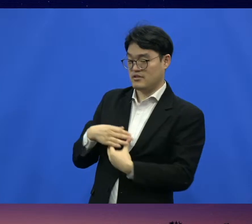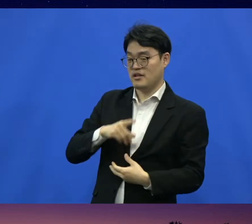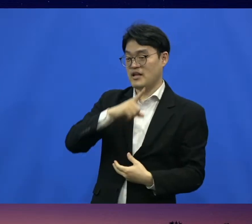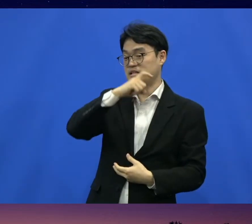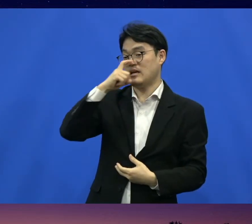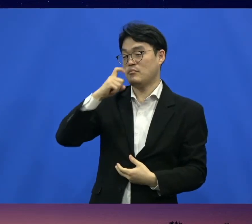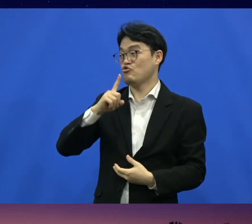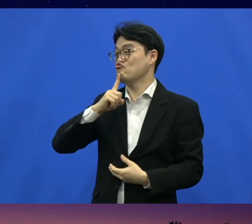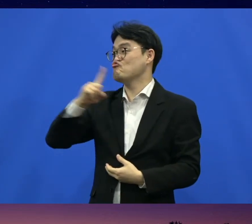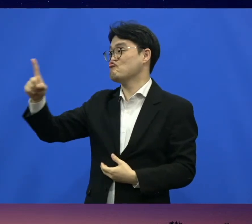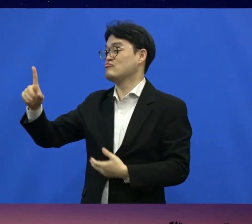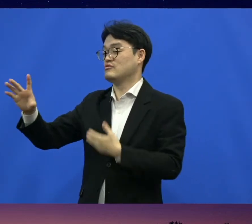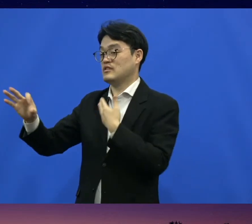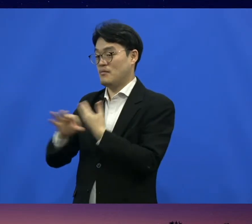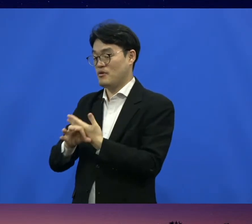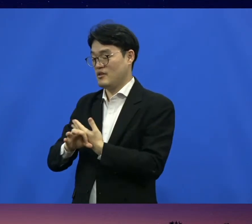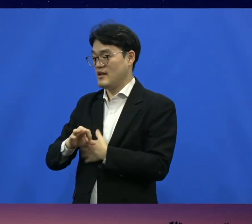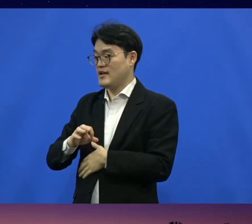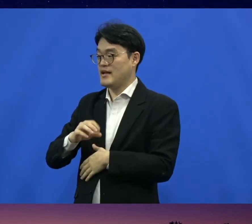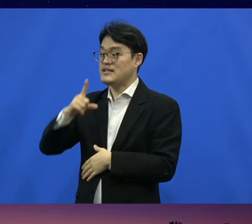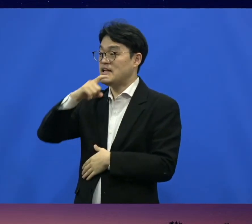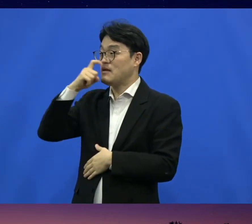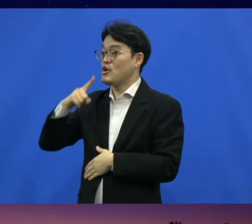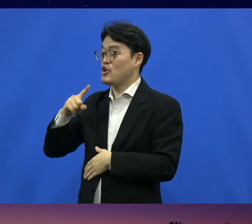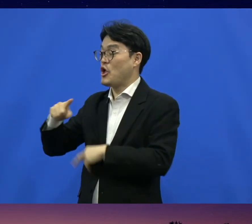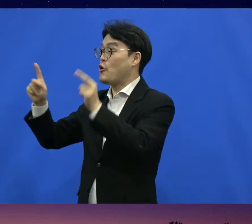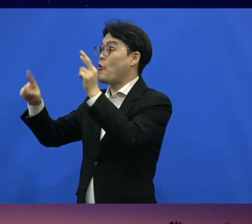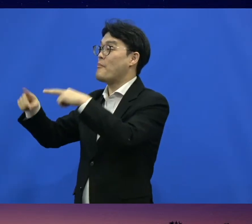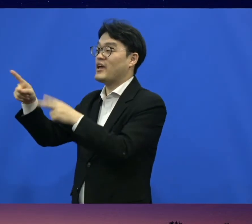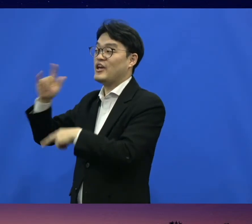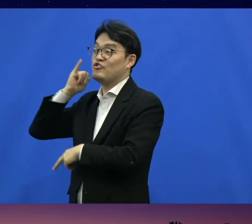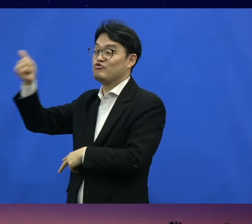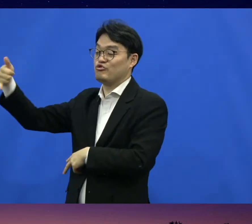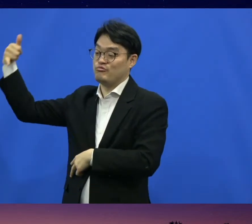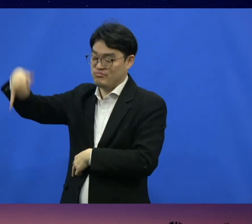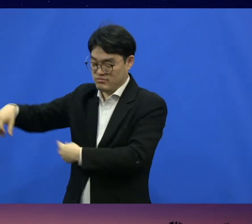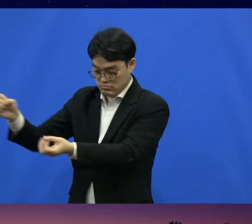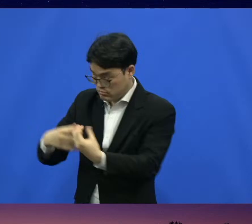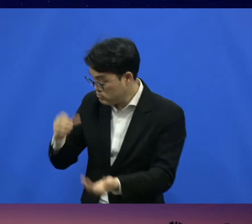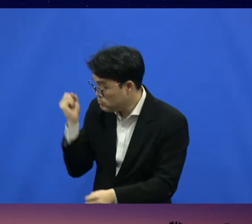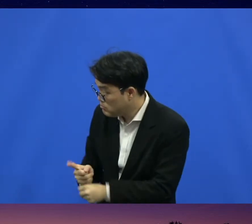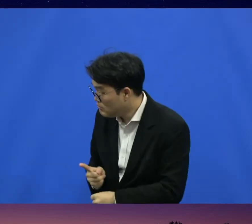짜장면 곱빼기 주세요 하고 전화기 내려놨는데 또 오잖아요. 또 오거든요.